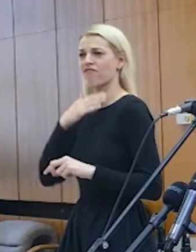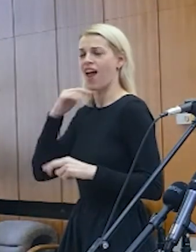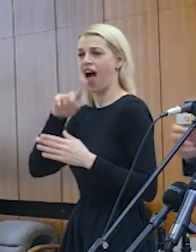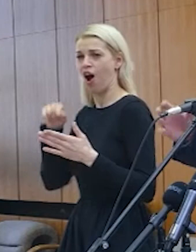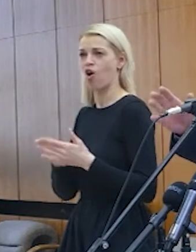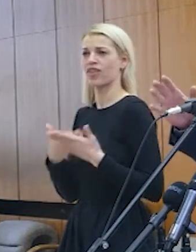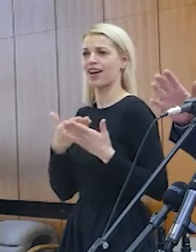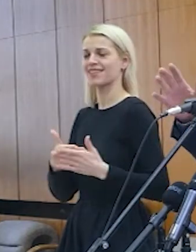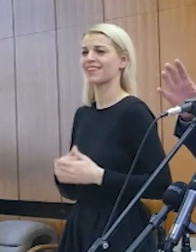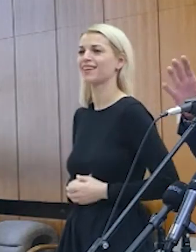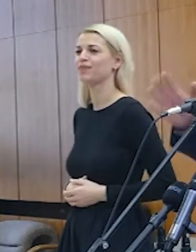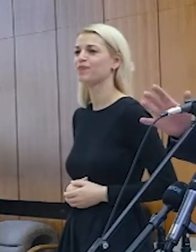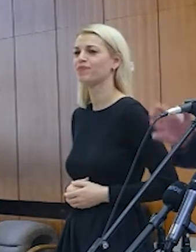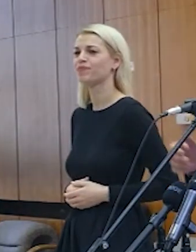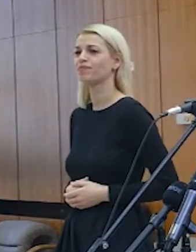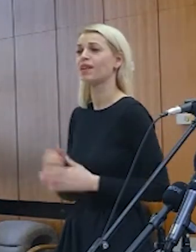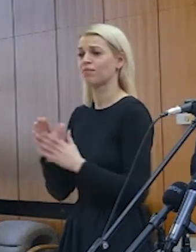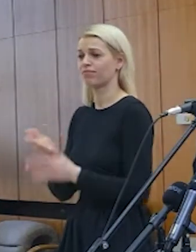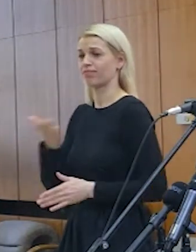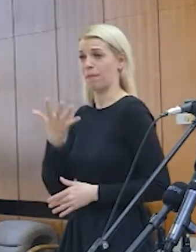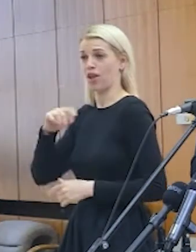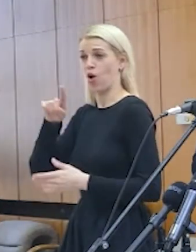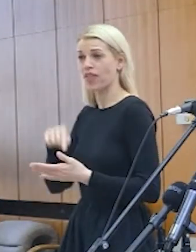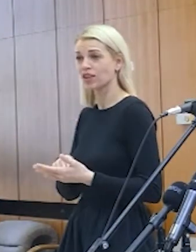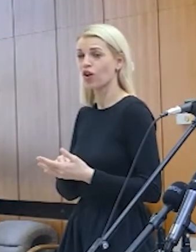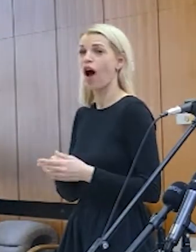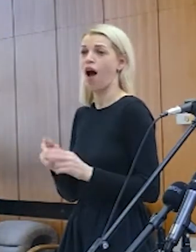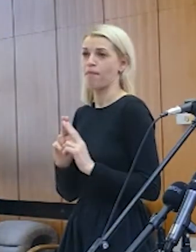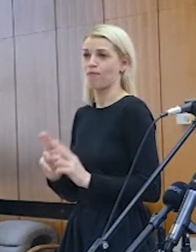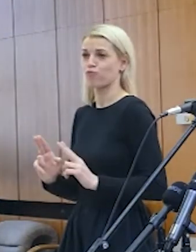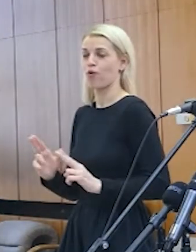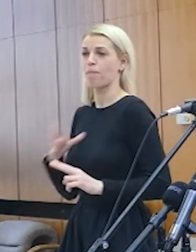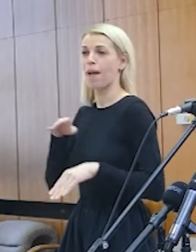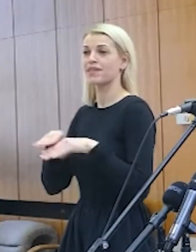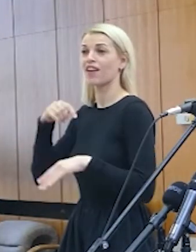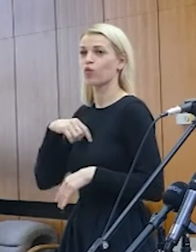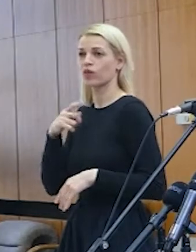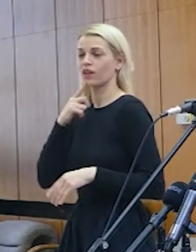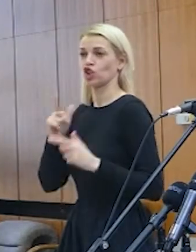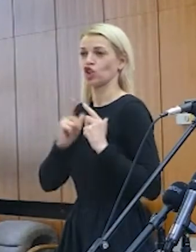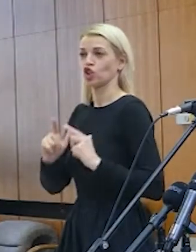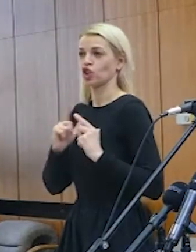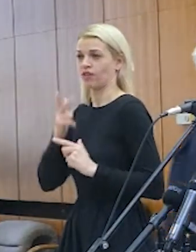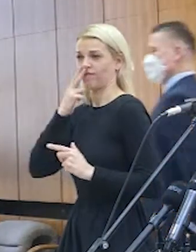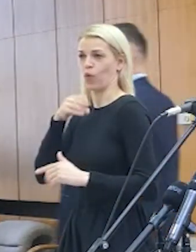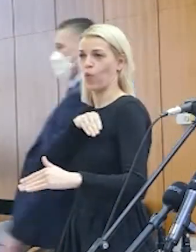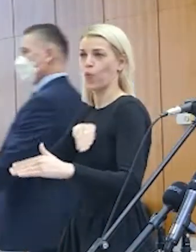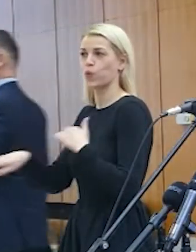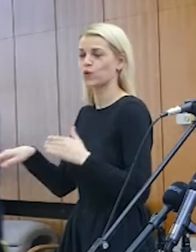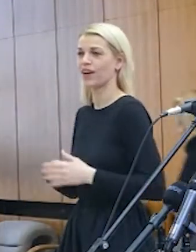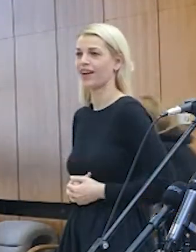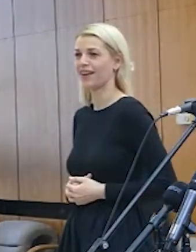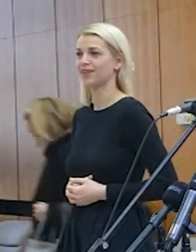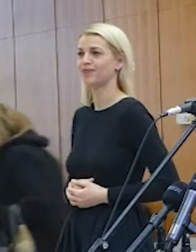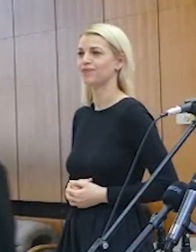Takže prosím vás, dajte mi 5 otázok a možno, že pán minister dovtedy počká. Aha, uteká vám, vidíte? Máme tu dva štáby, takže pán minister, ak by